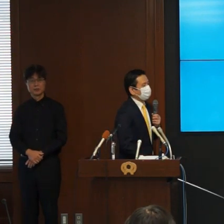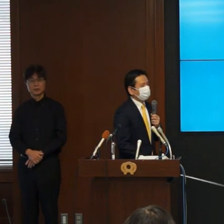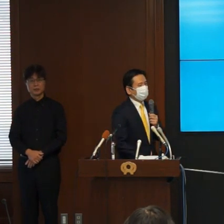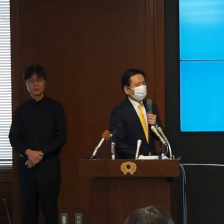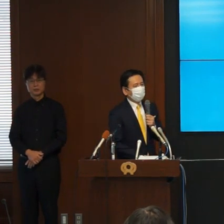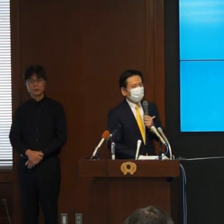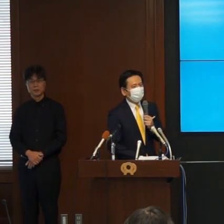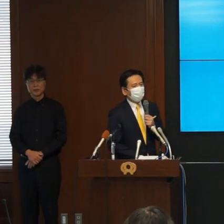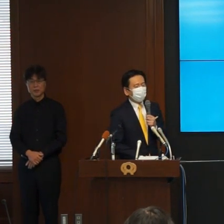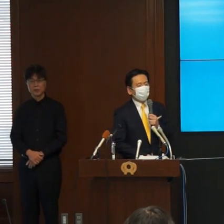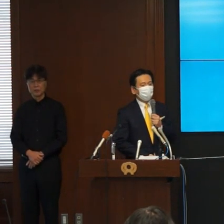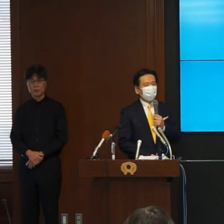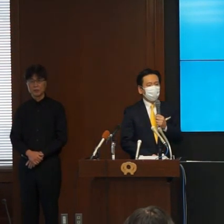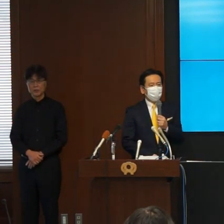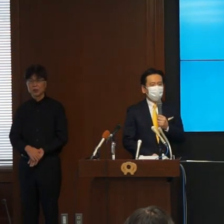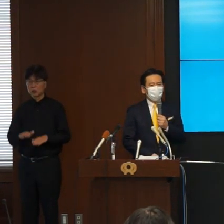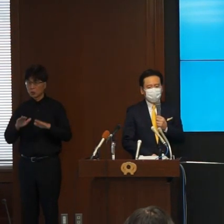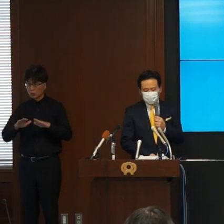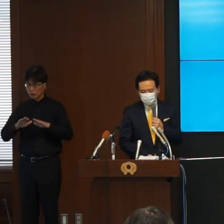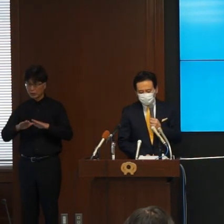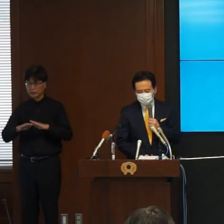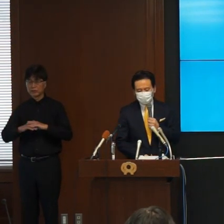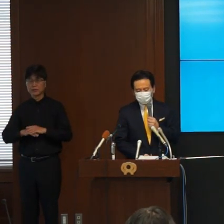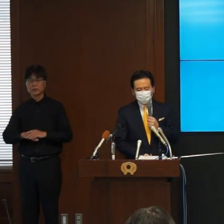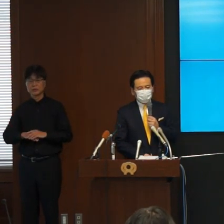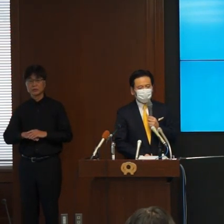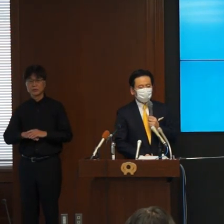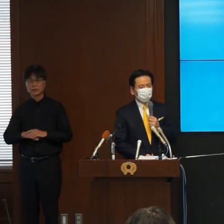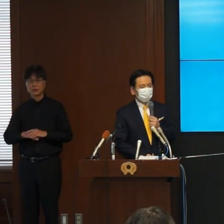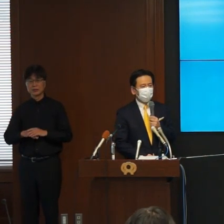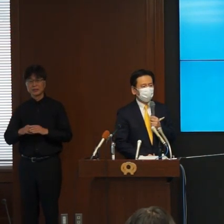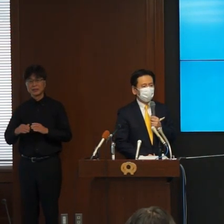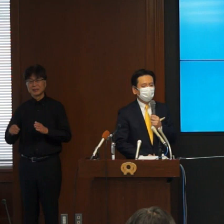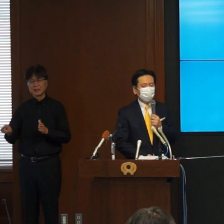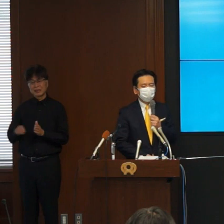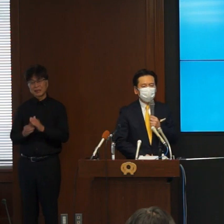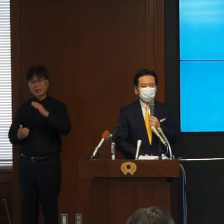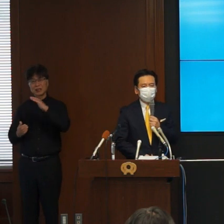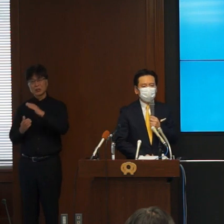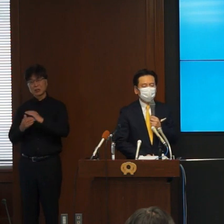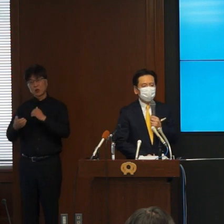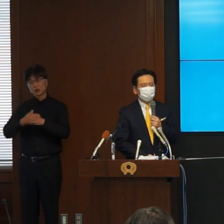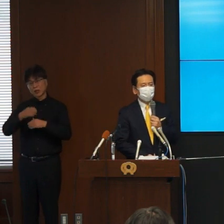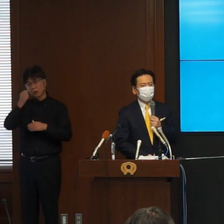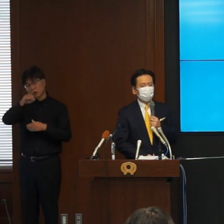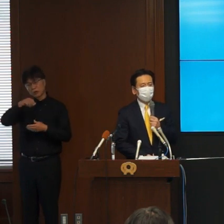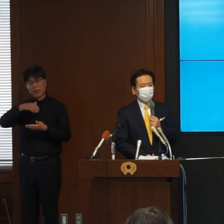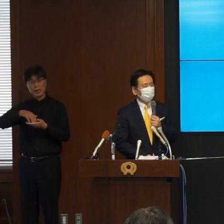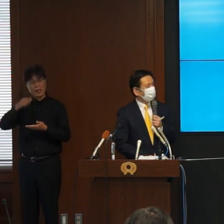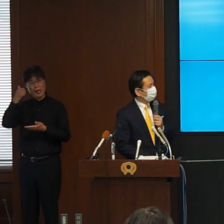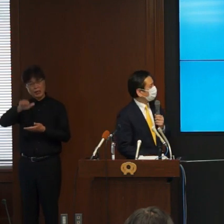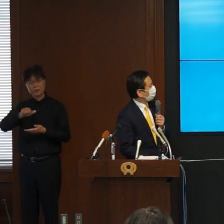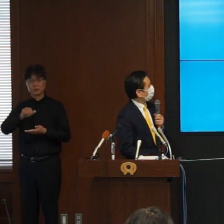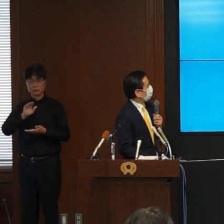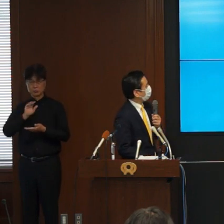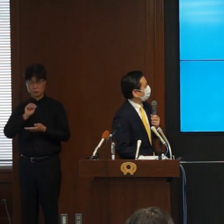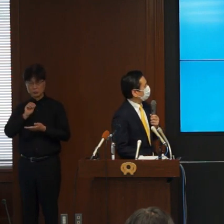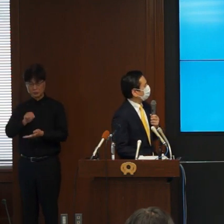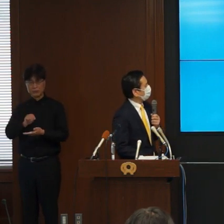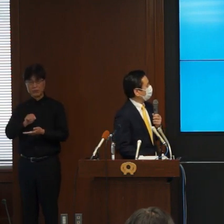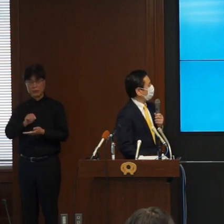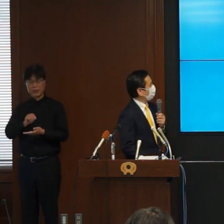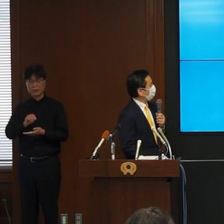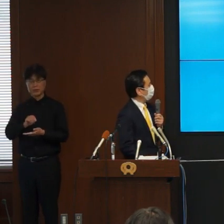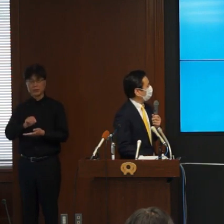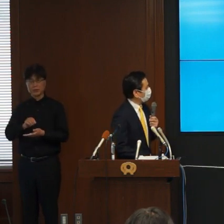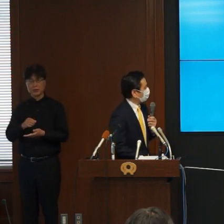ということでありまして、今回、最大規模の補正予算ということになりましたけれども、ぜひ一